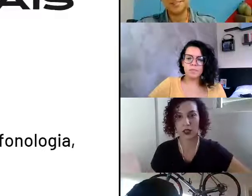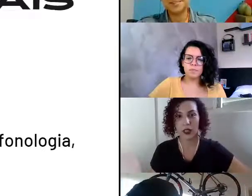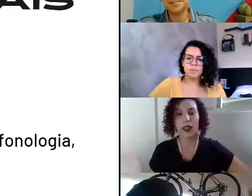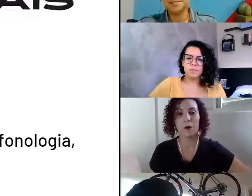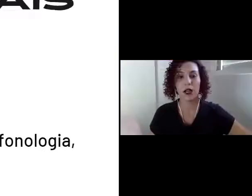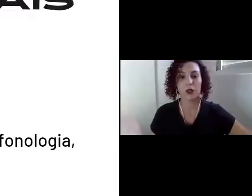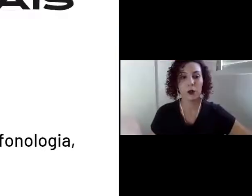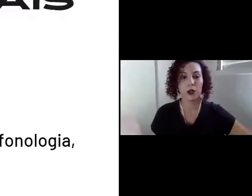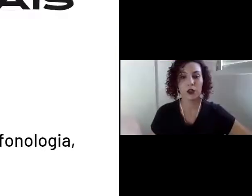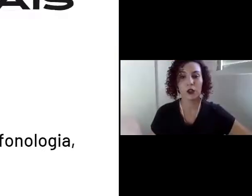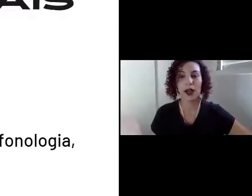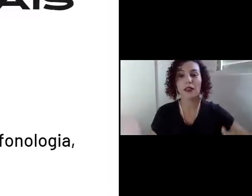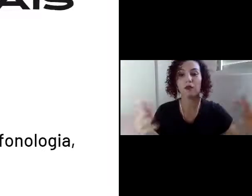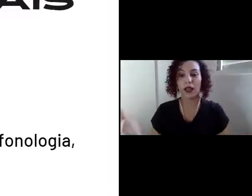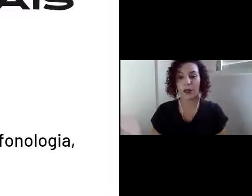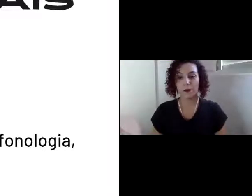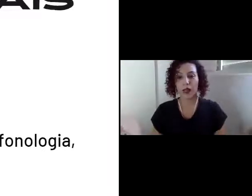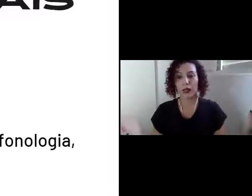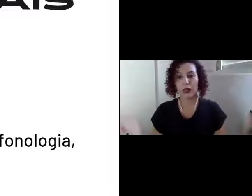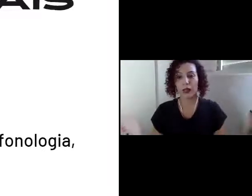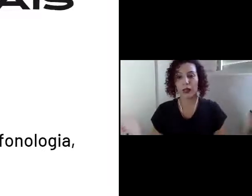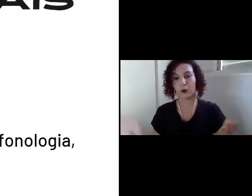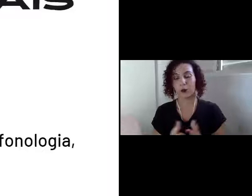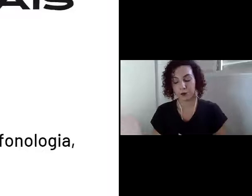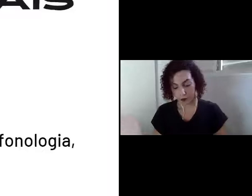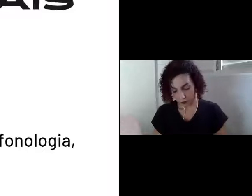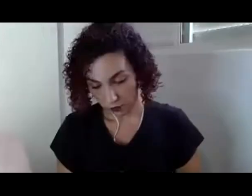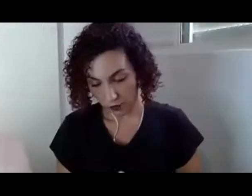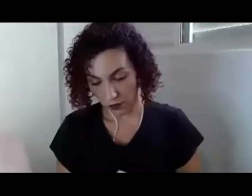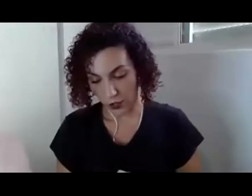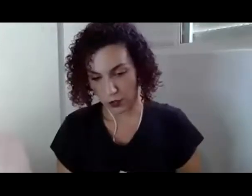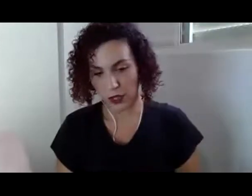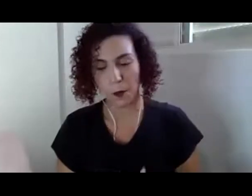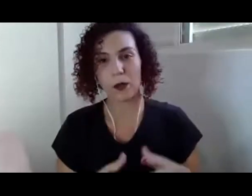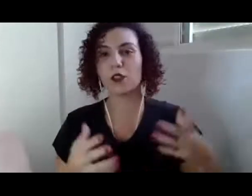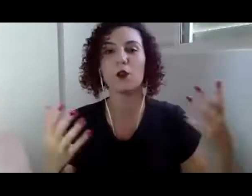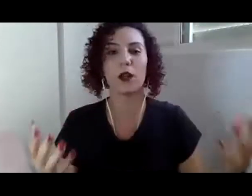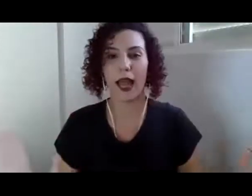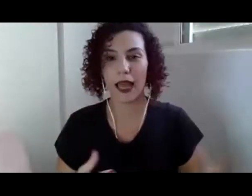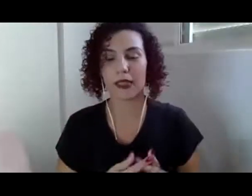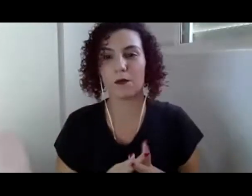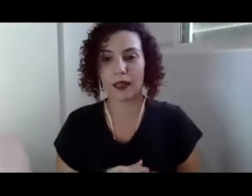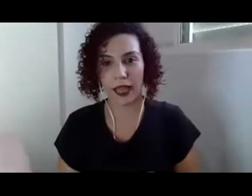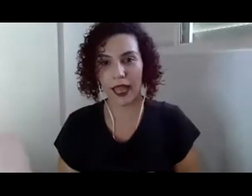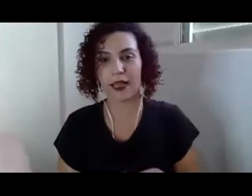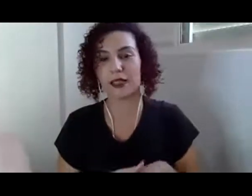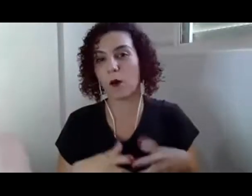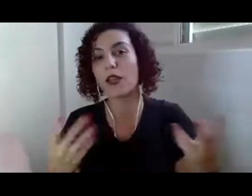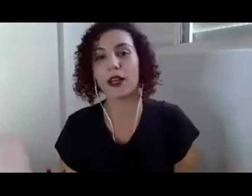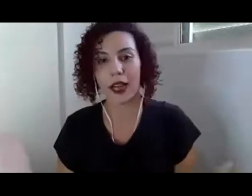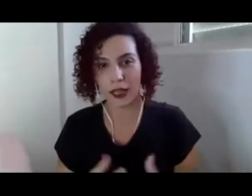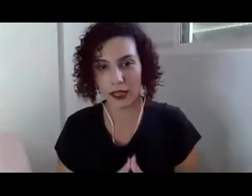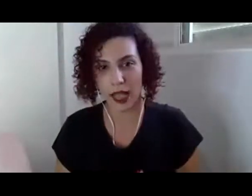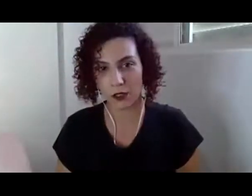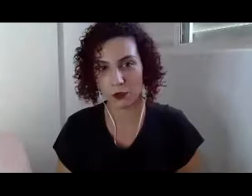semântica. Eu acho que o que a gente mais vê acho que principalmente em jornais, em matérias, que